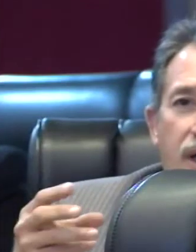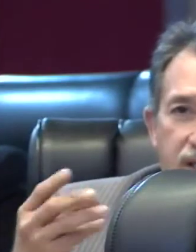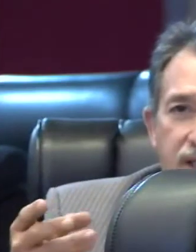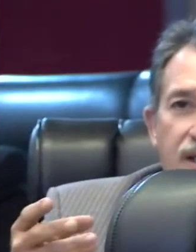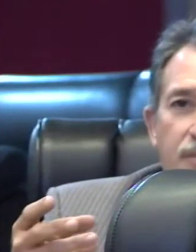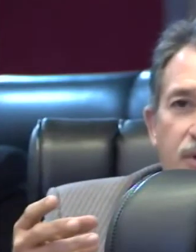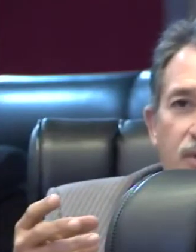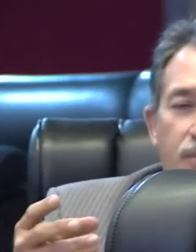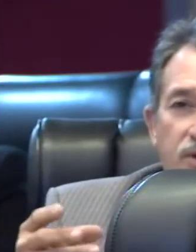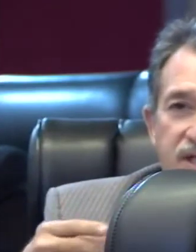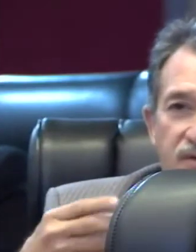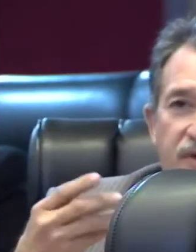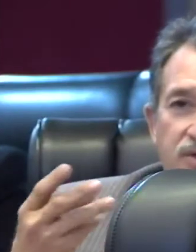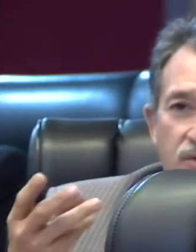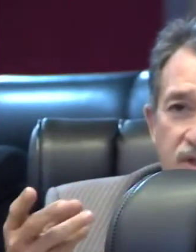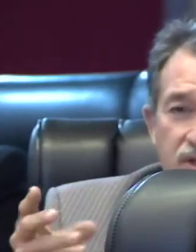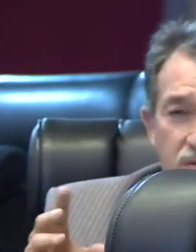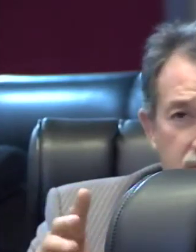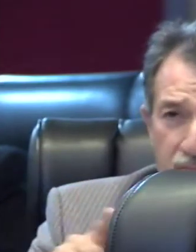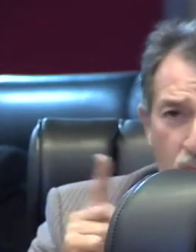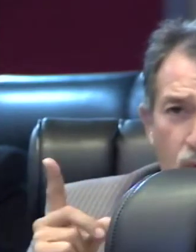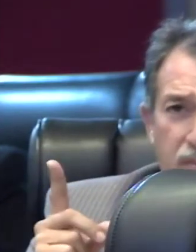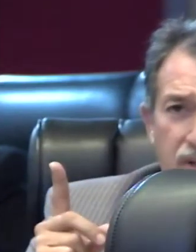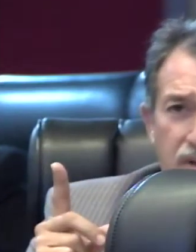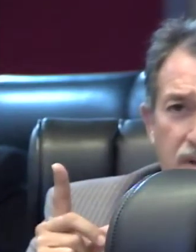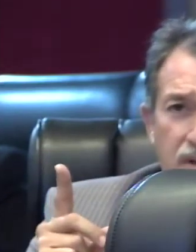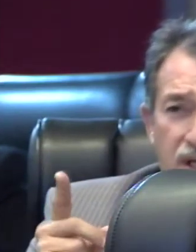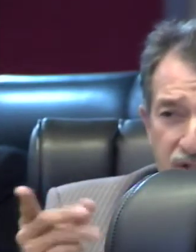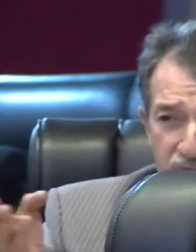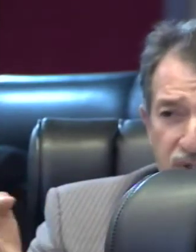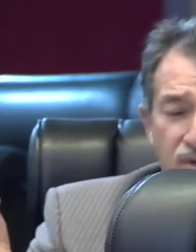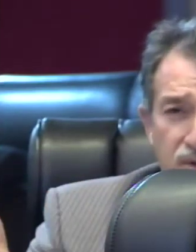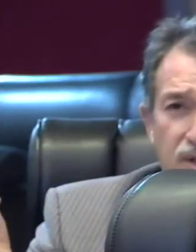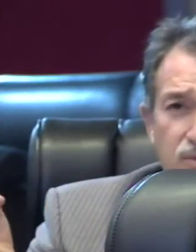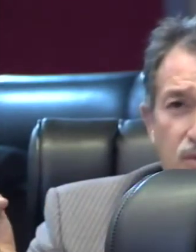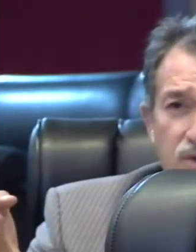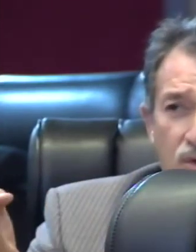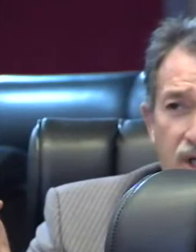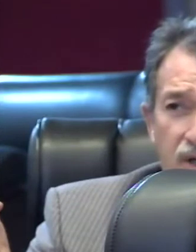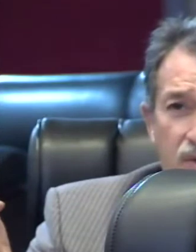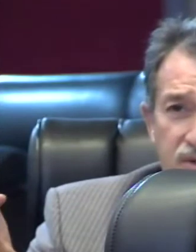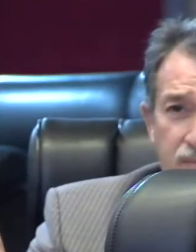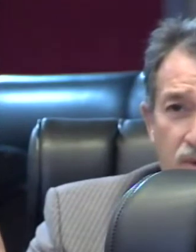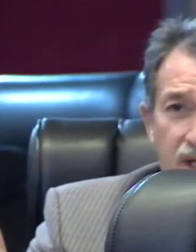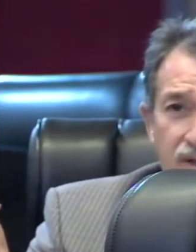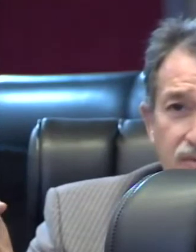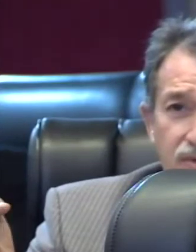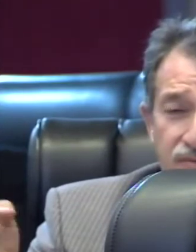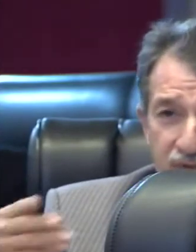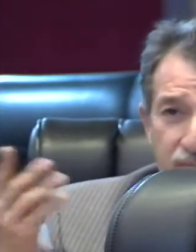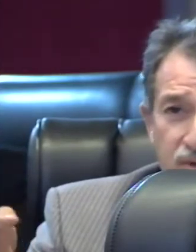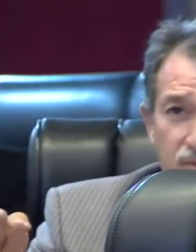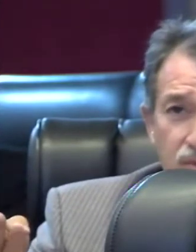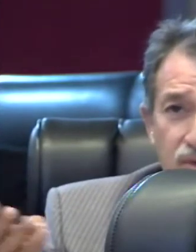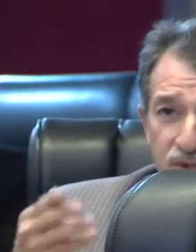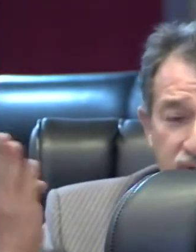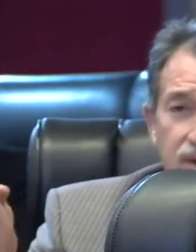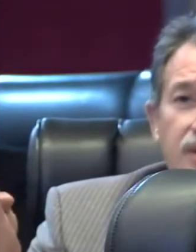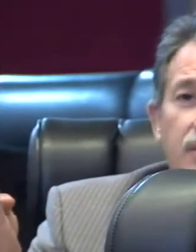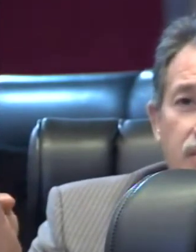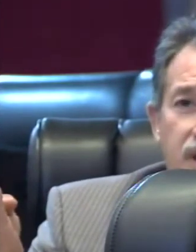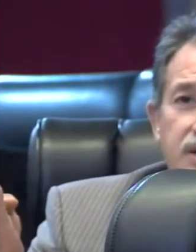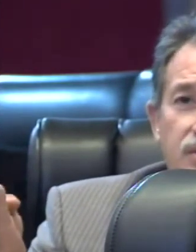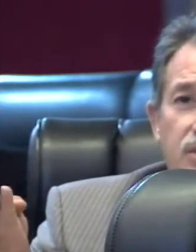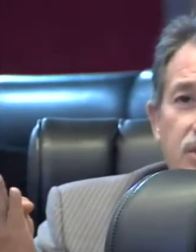retorno aqui, porque um processo infeccioso desse preocupa. Haja visto que nós temos um ex-colega nosso deputado, de febre de tudo,